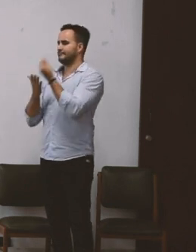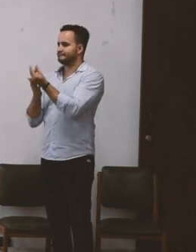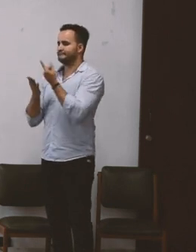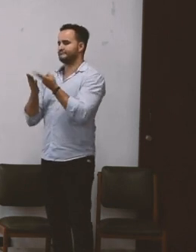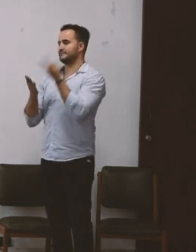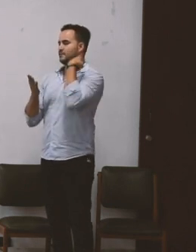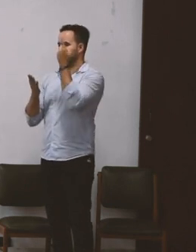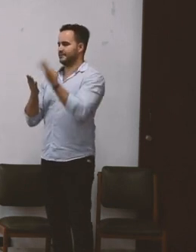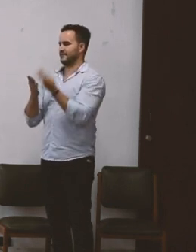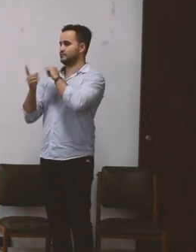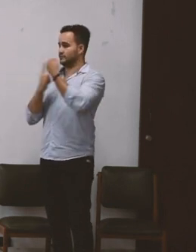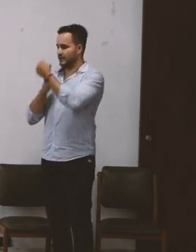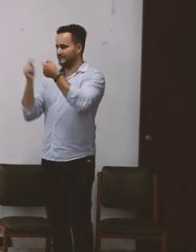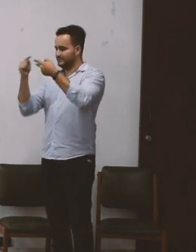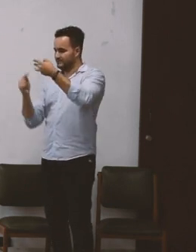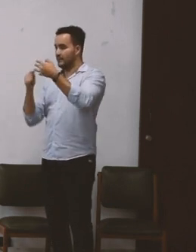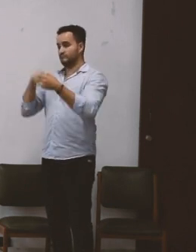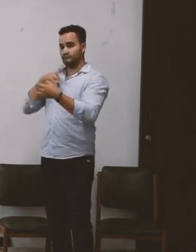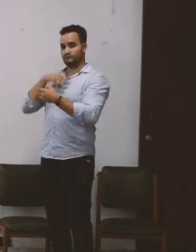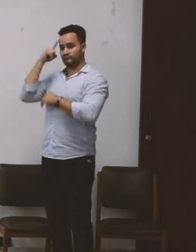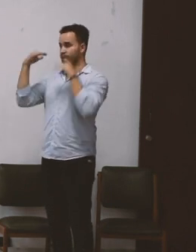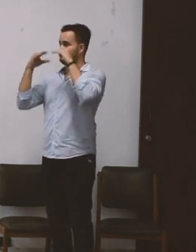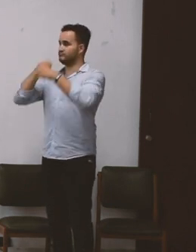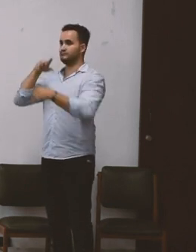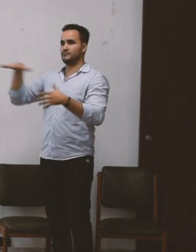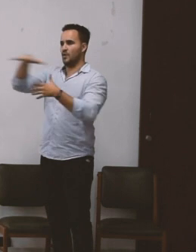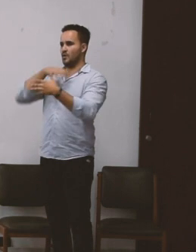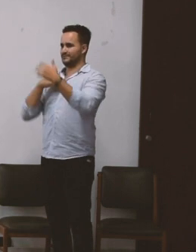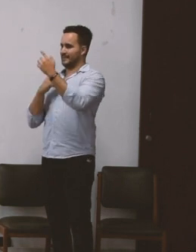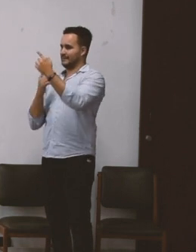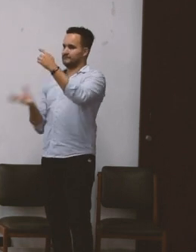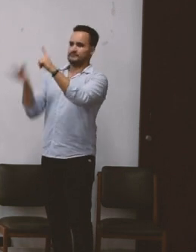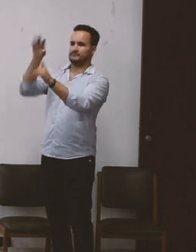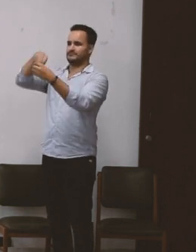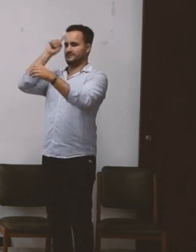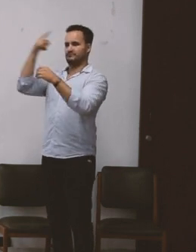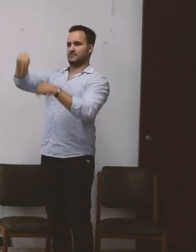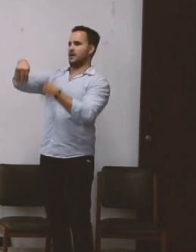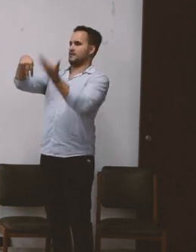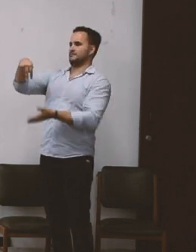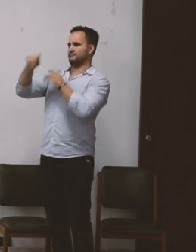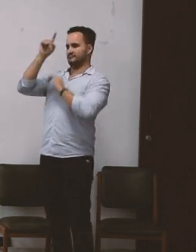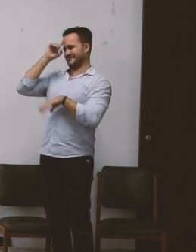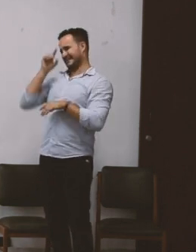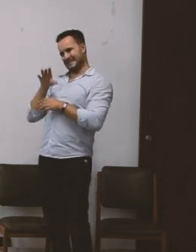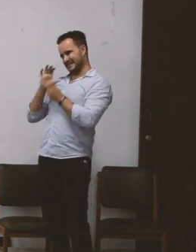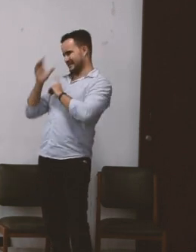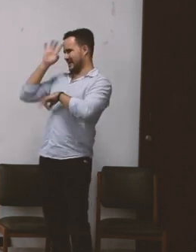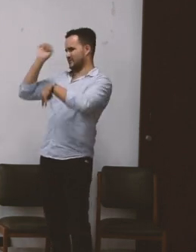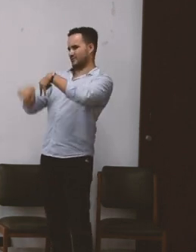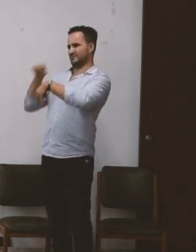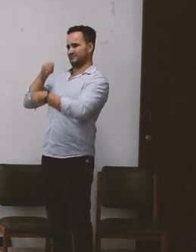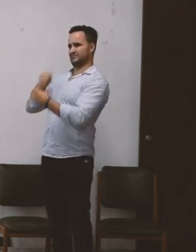de autosuficiencia, competencia, rendimiento y optimización como horizontes de sentido de la cultura capacitista. De esta